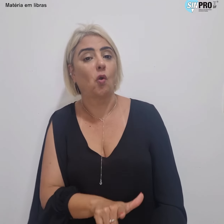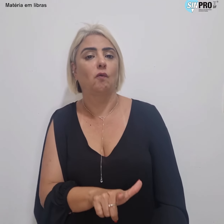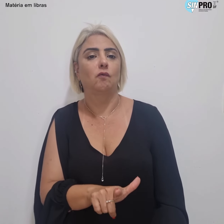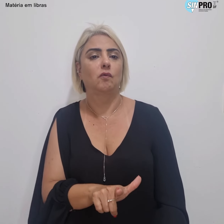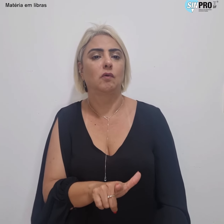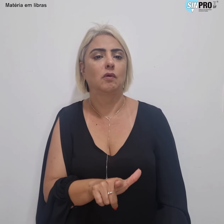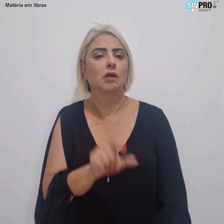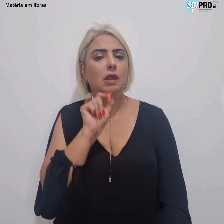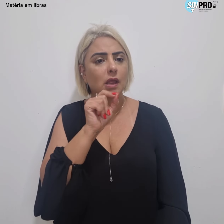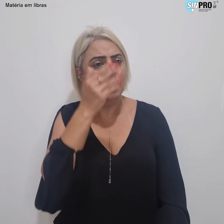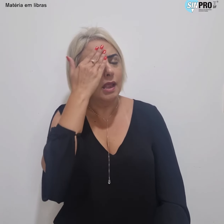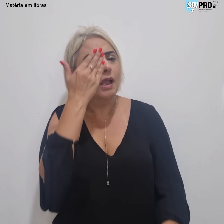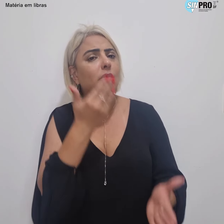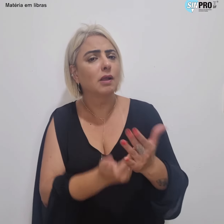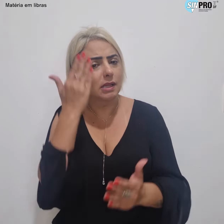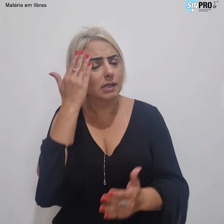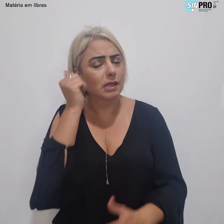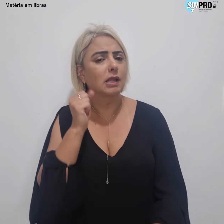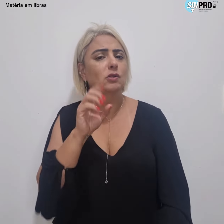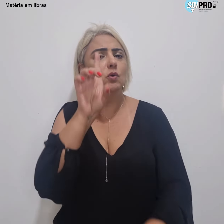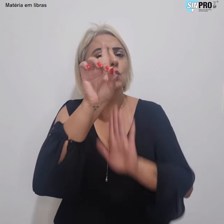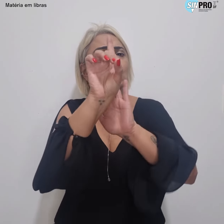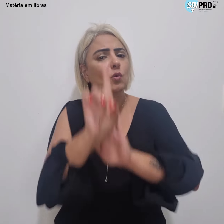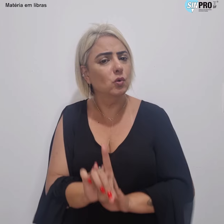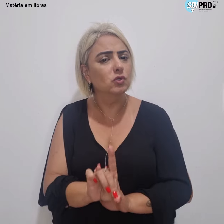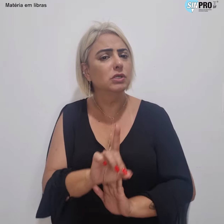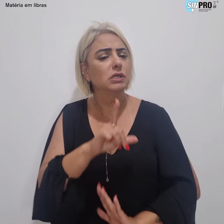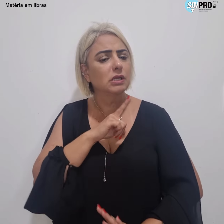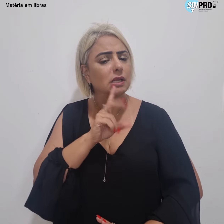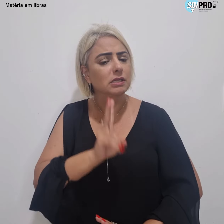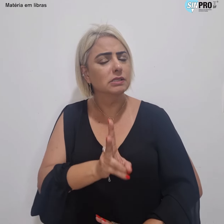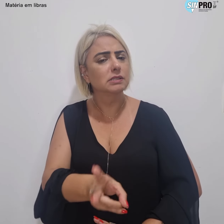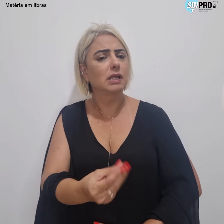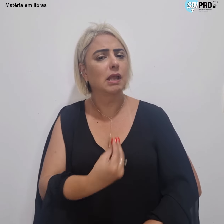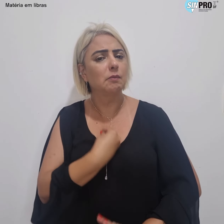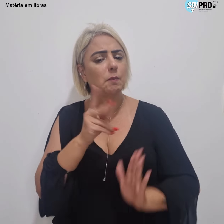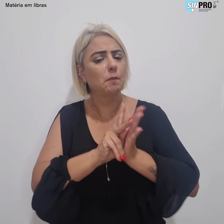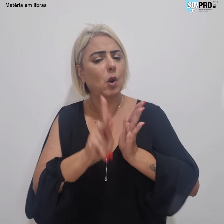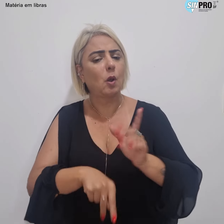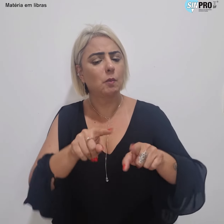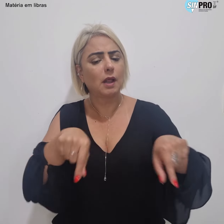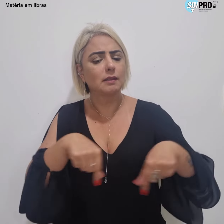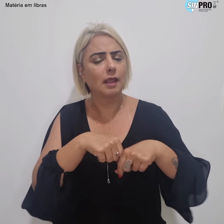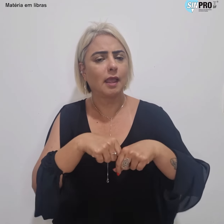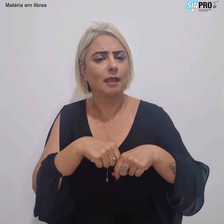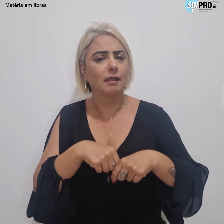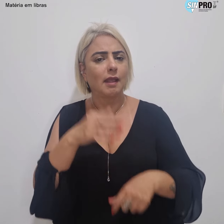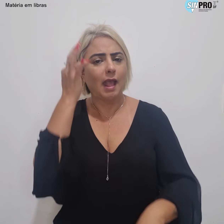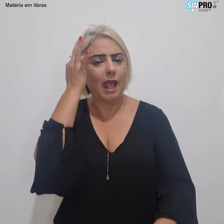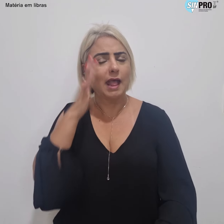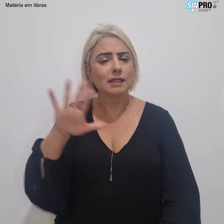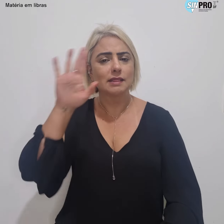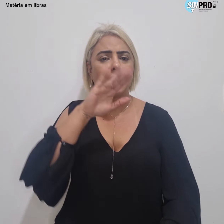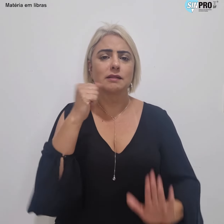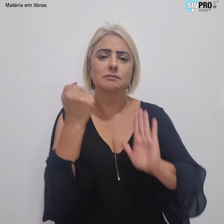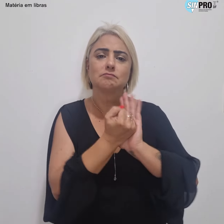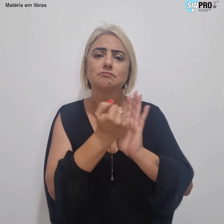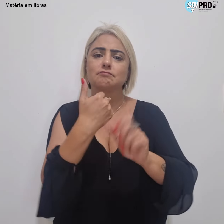lhes reconheça o direito ao que sempre foi deles. A tese do marco temporal é